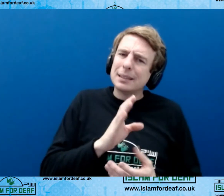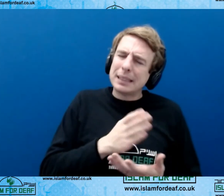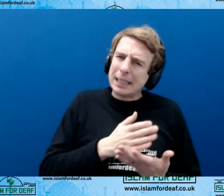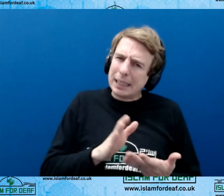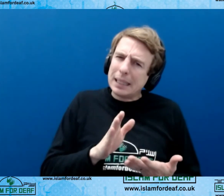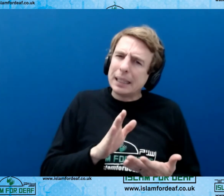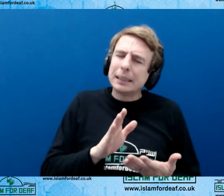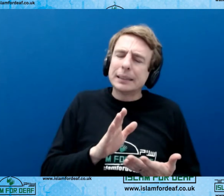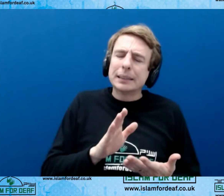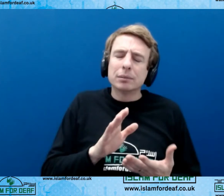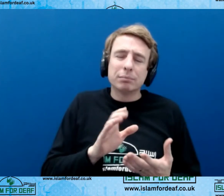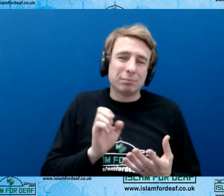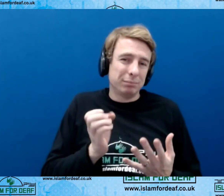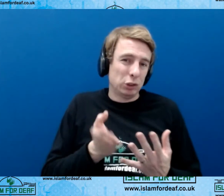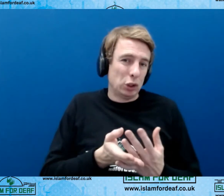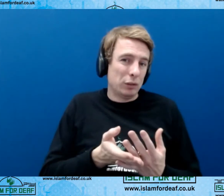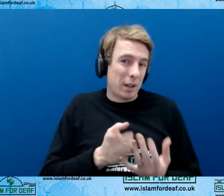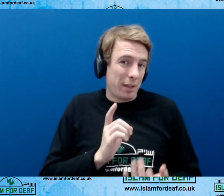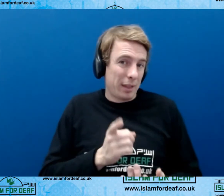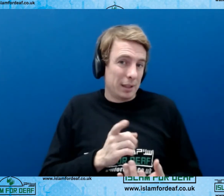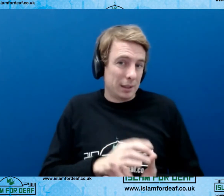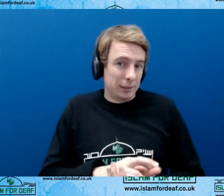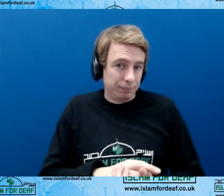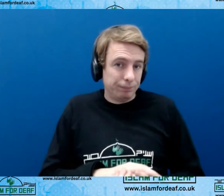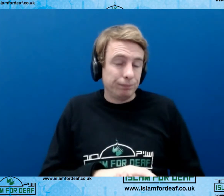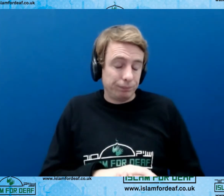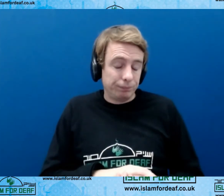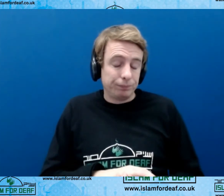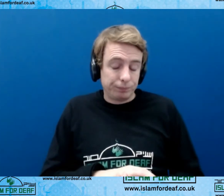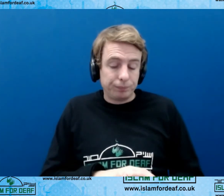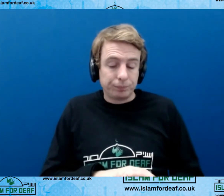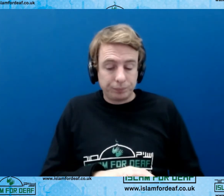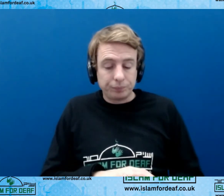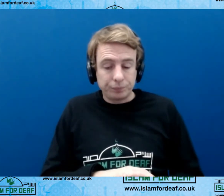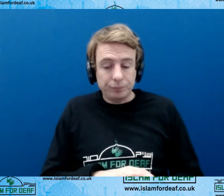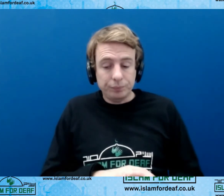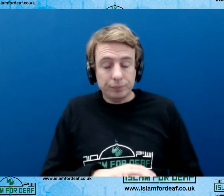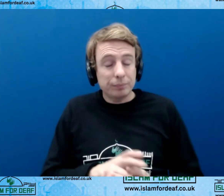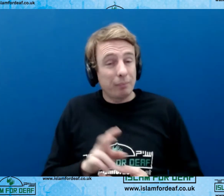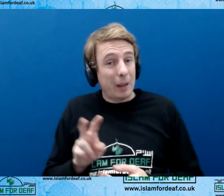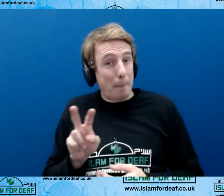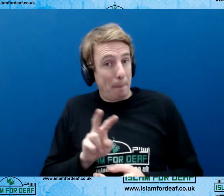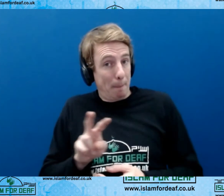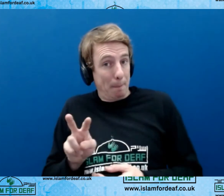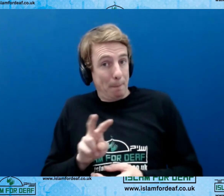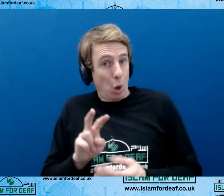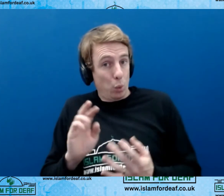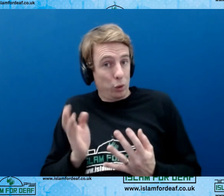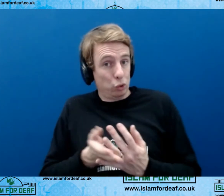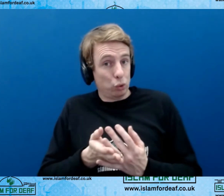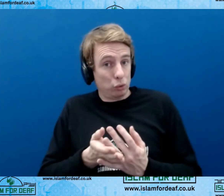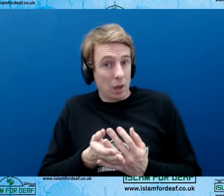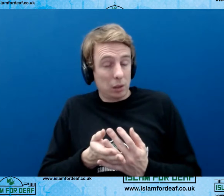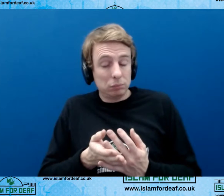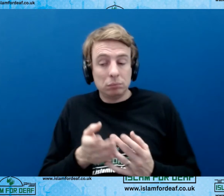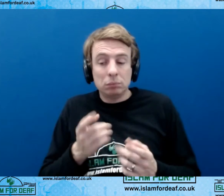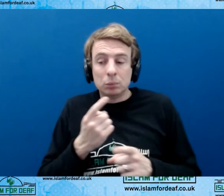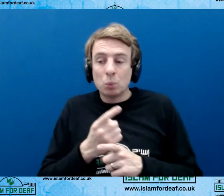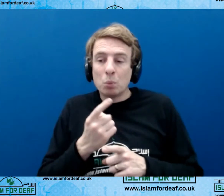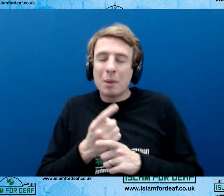فيهما توحيد خالص. within them both is pure tawheed, pure